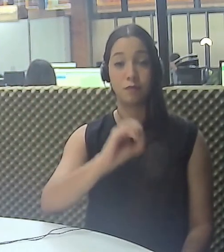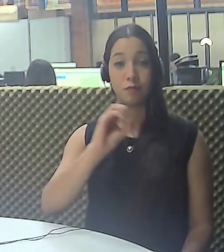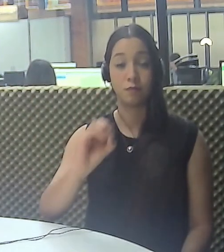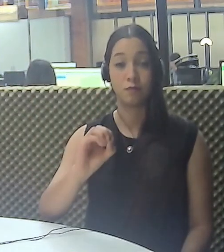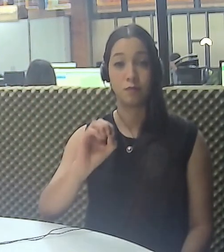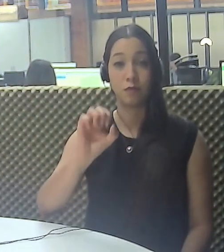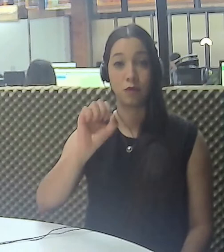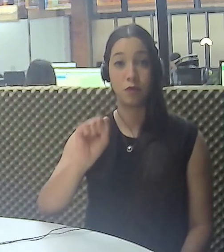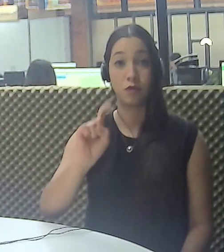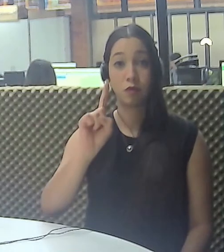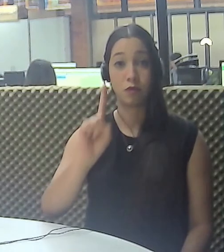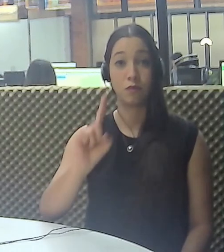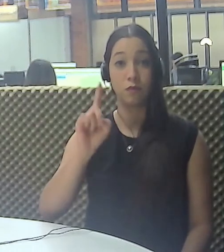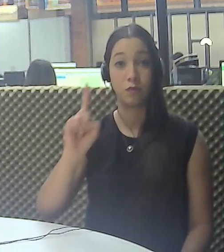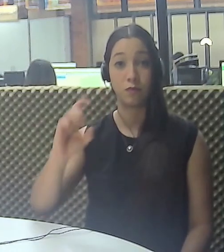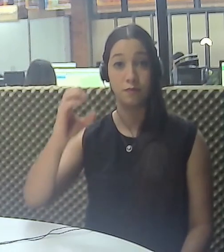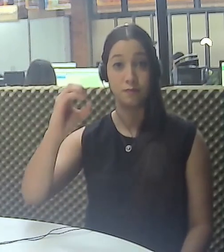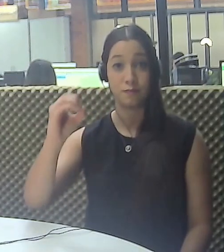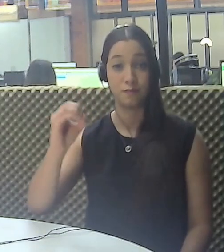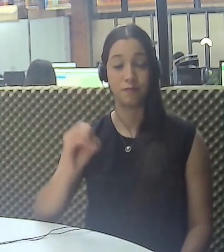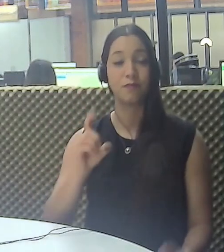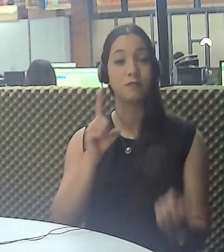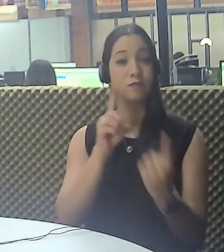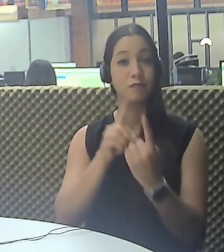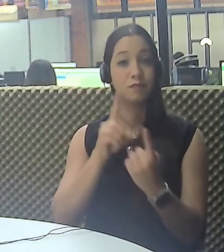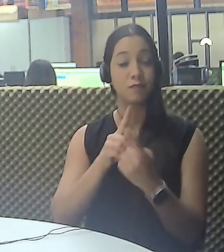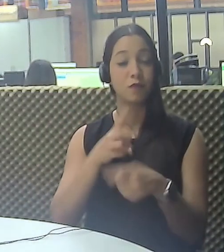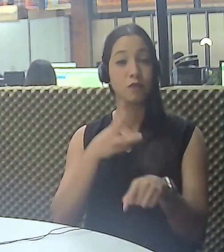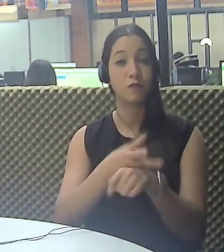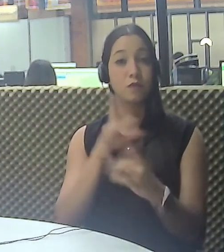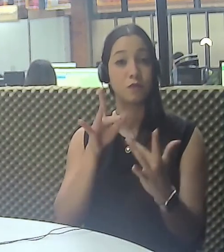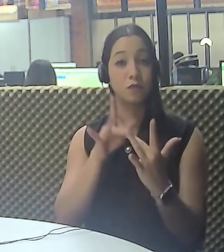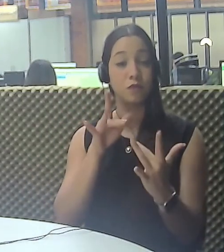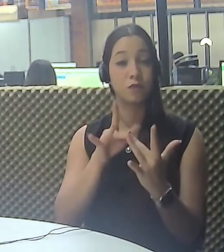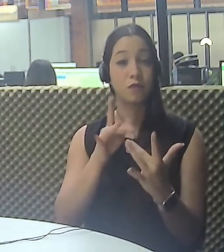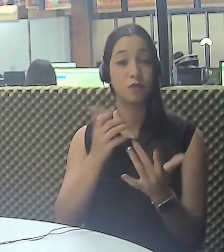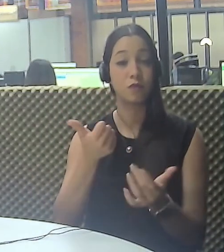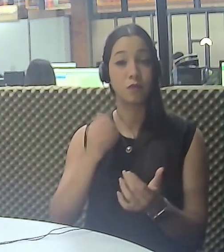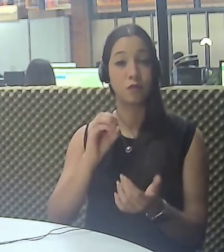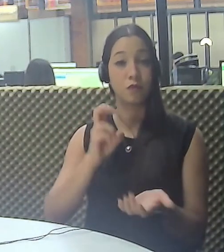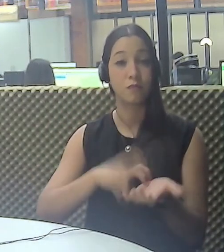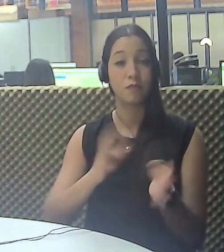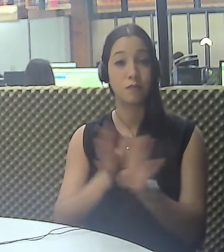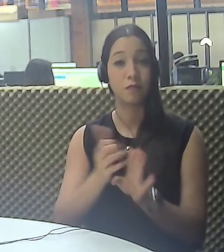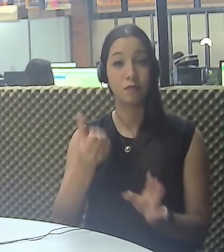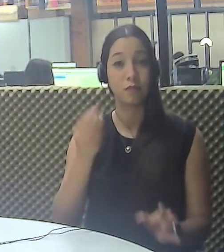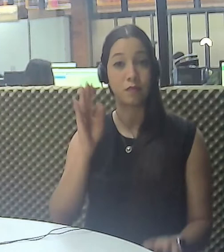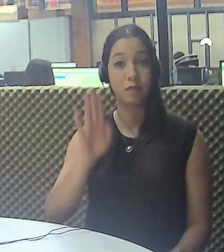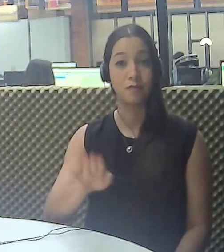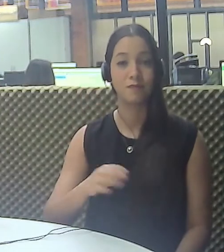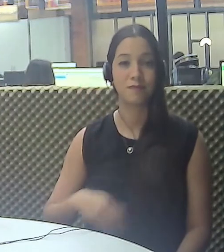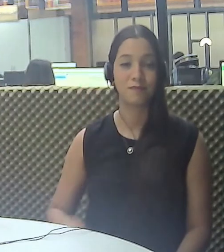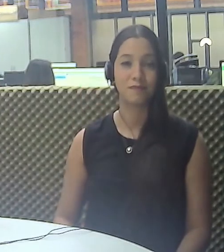98400 8110. O atendimento é feito das 10 da manhã até as 4 da tarde.